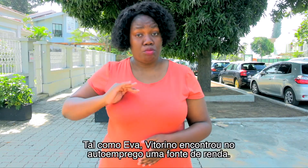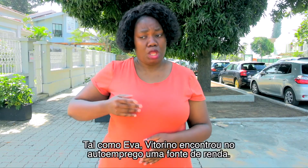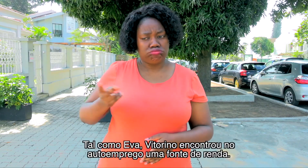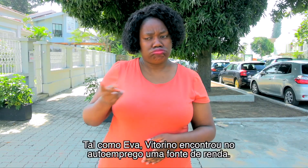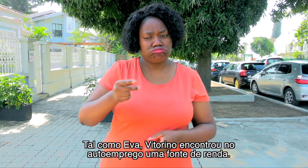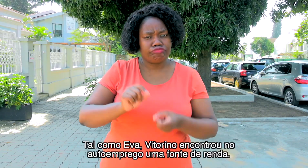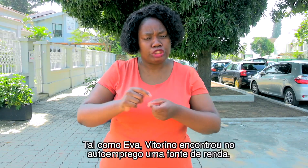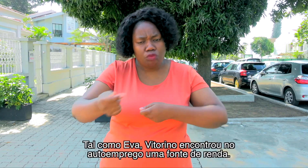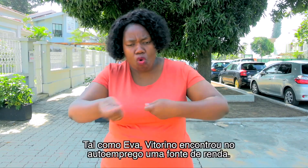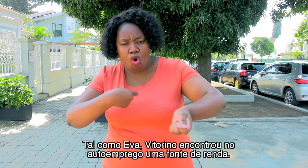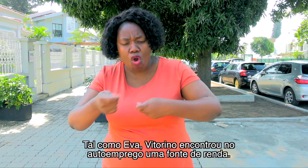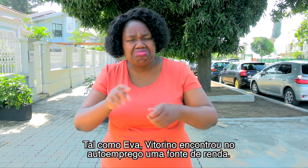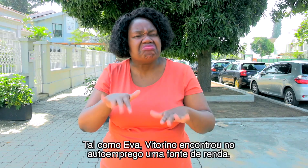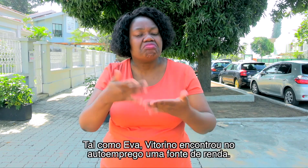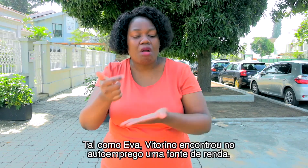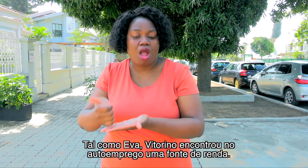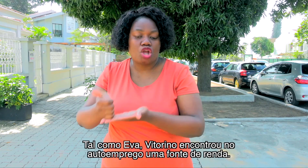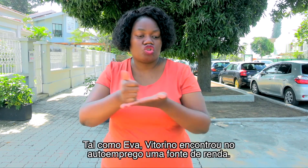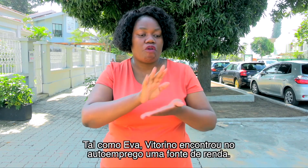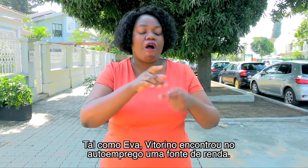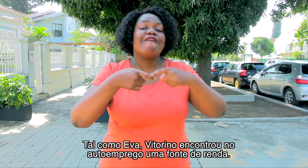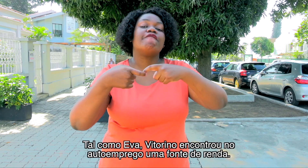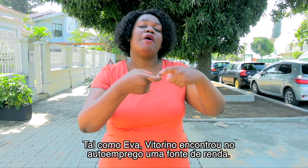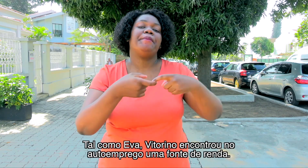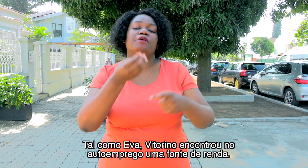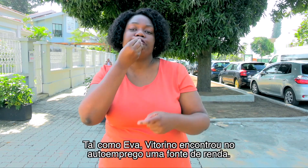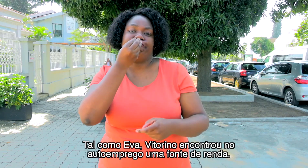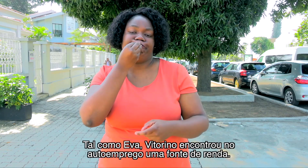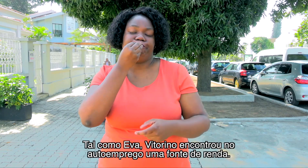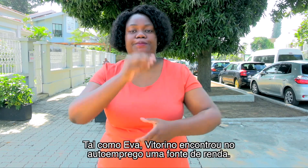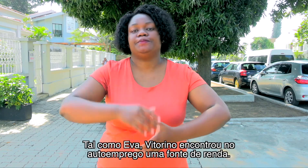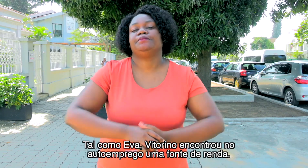Tal como Eva, Vitorino encontrou no autoemprego uma fonte de renda.